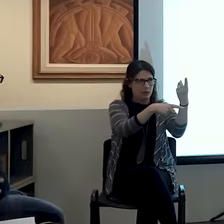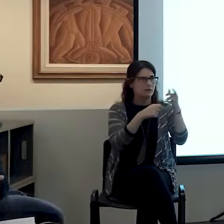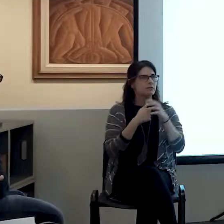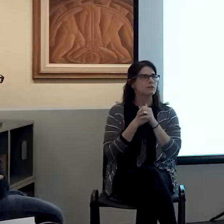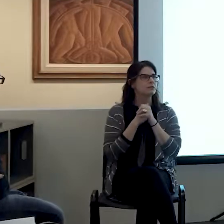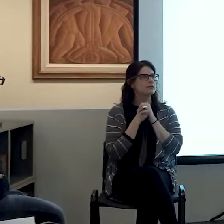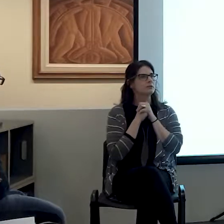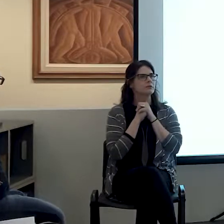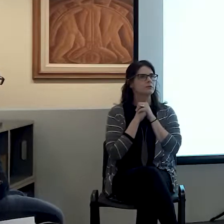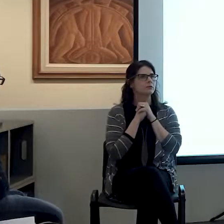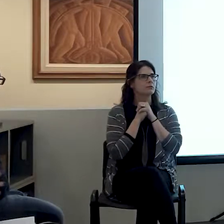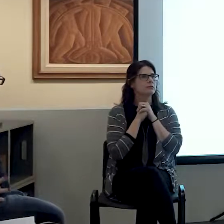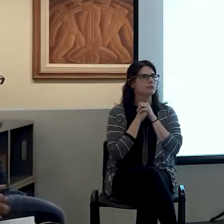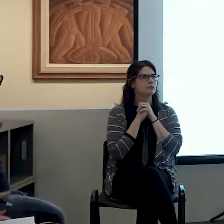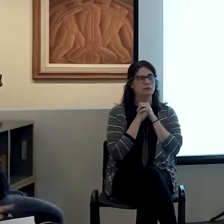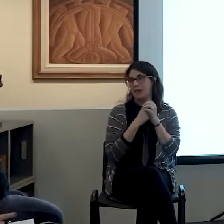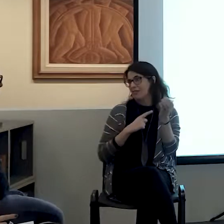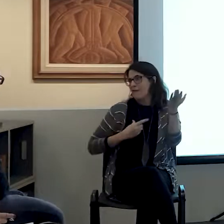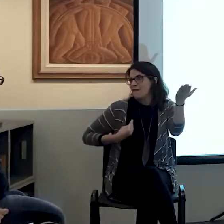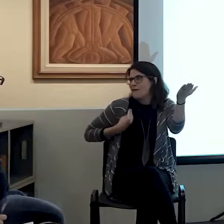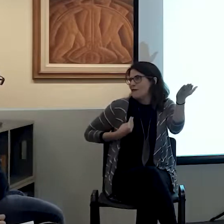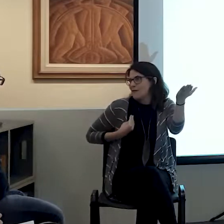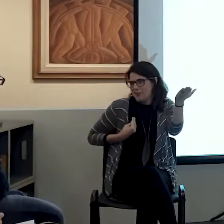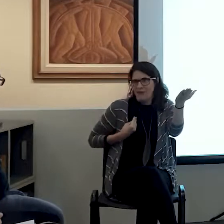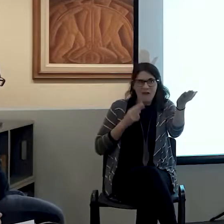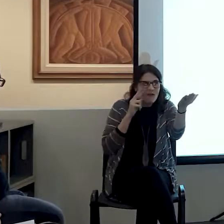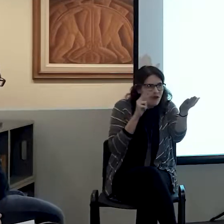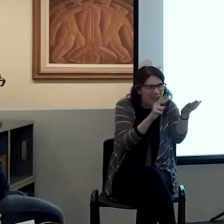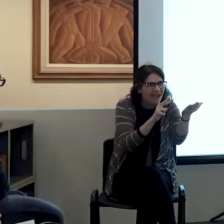Já que ela está aqui, presente, em corpo presente.